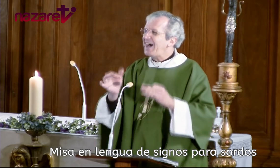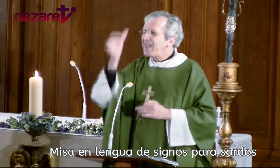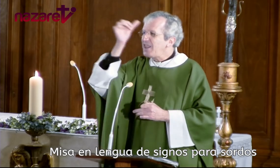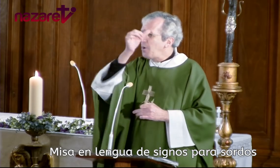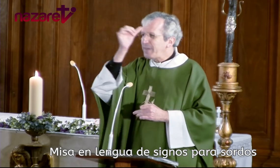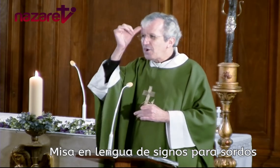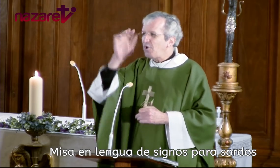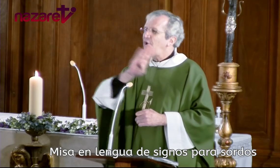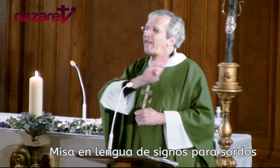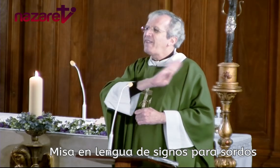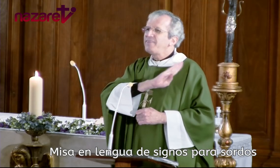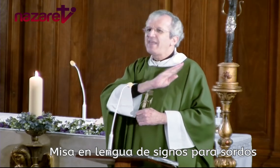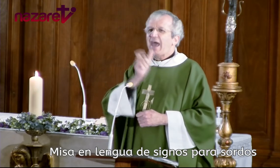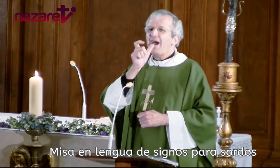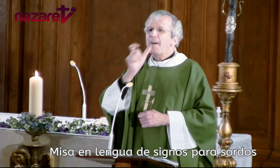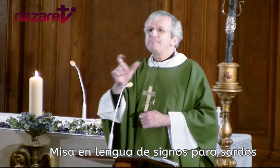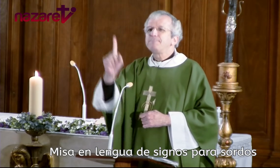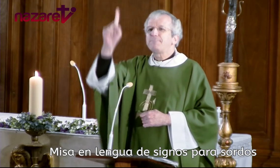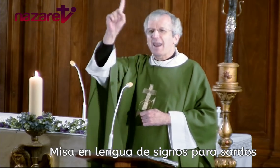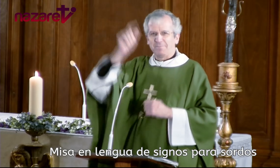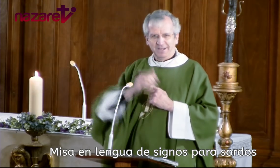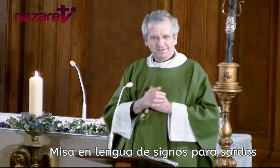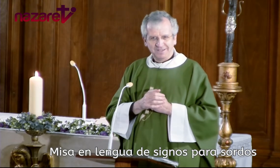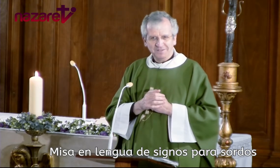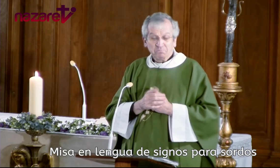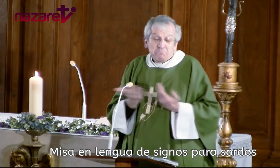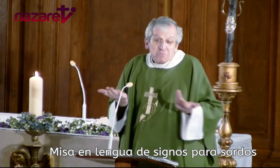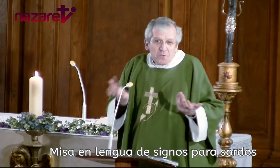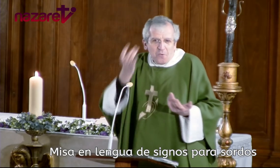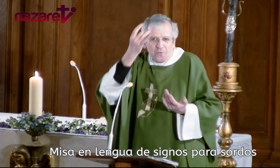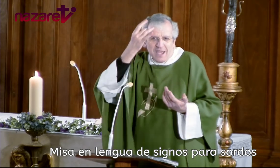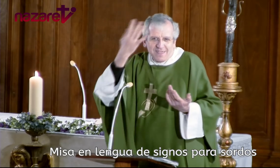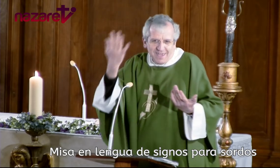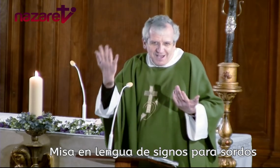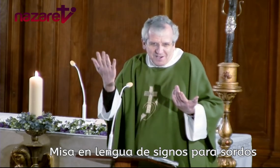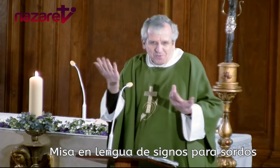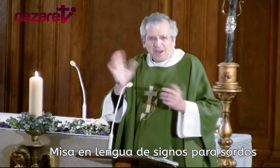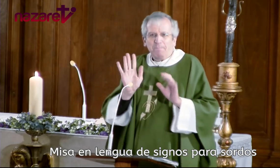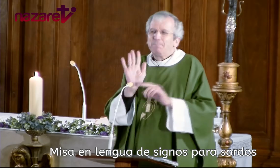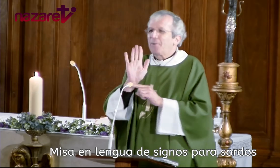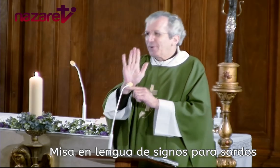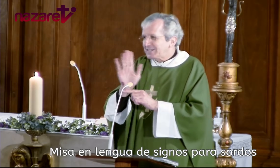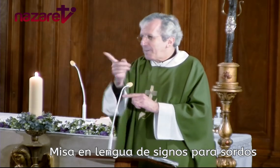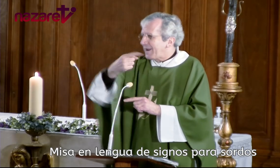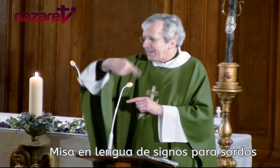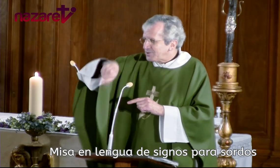el domingo de la palabra. Una idea, una propuesta para que